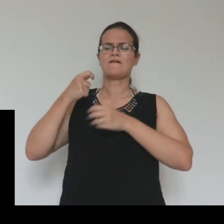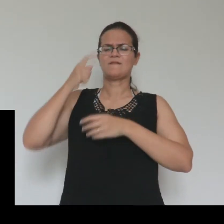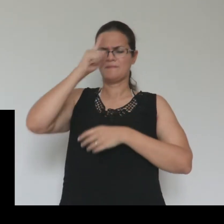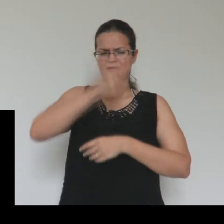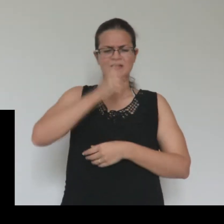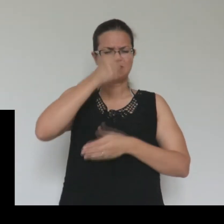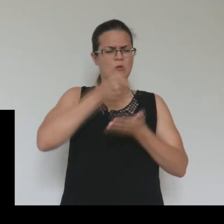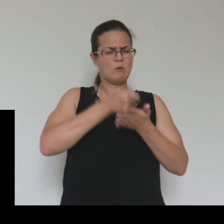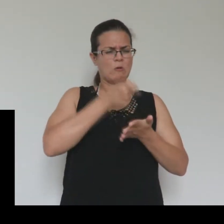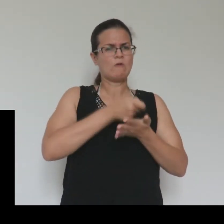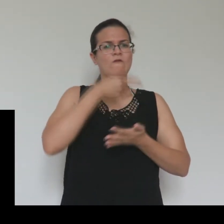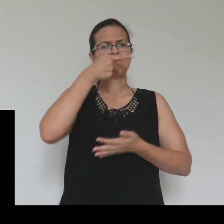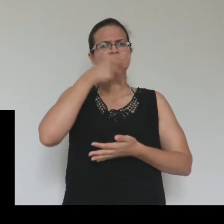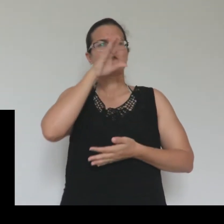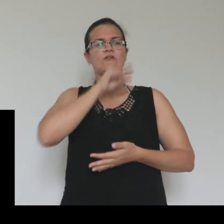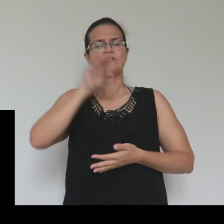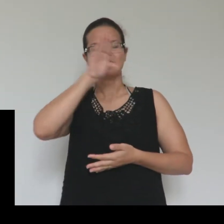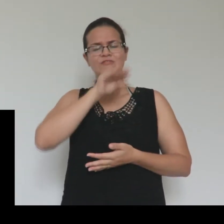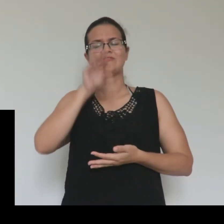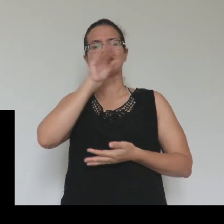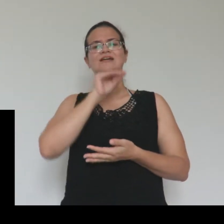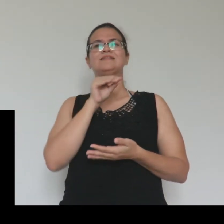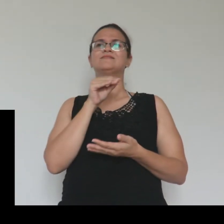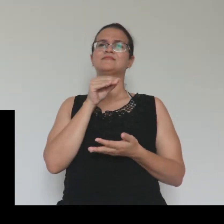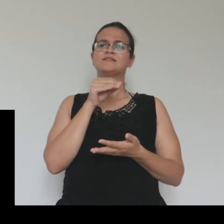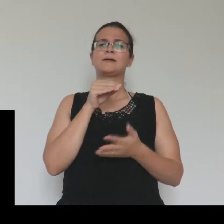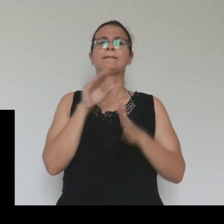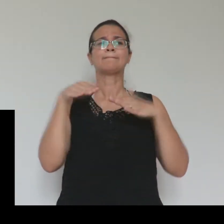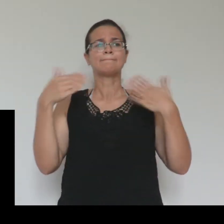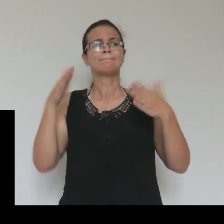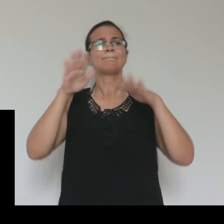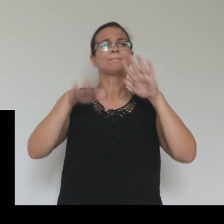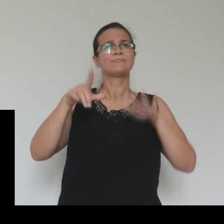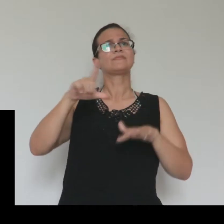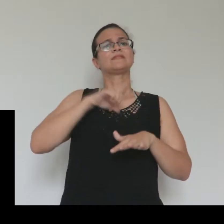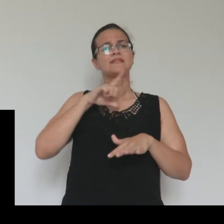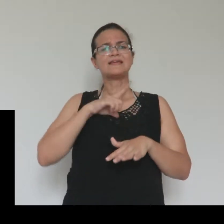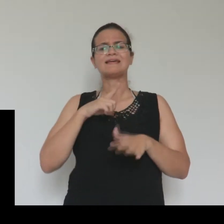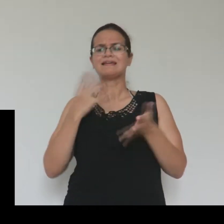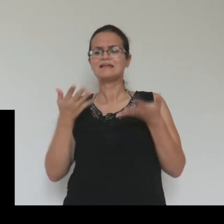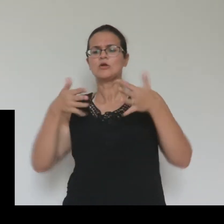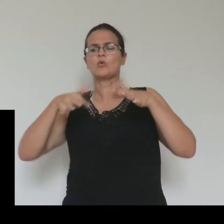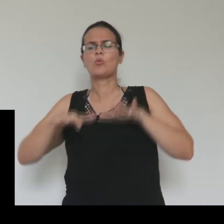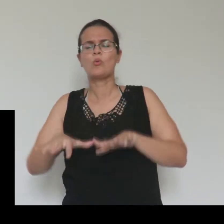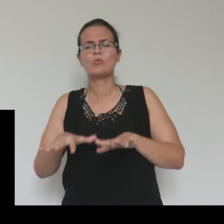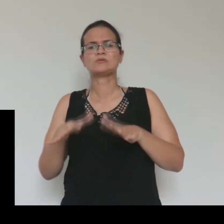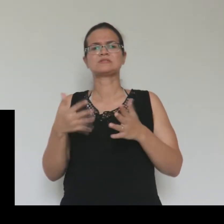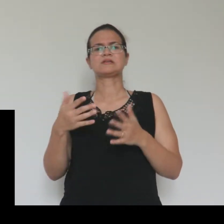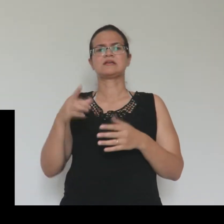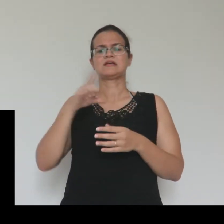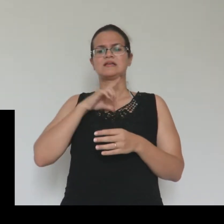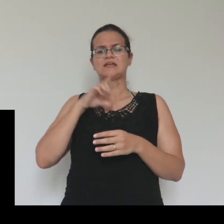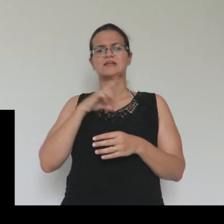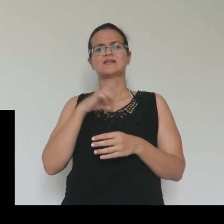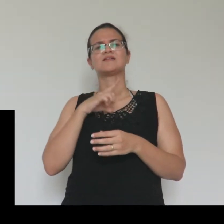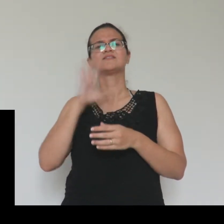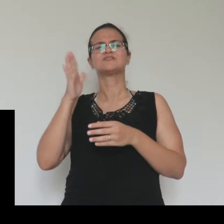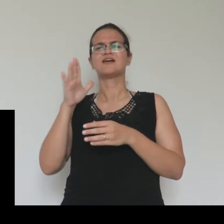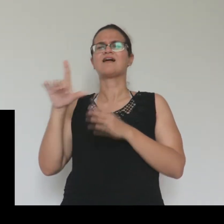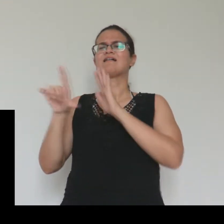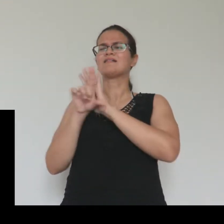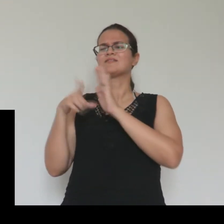justamente para conseguir viver no nosso meio. Por mais que hoje exista inclusão, a lei da Libras já tem vários